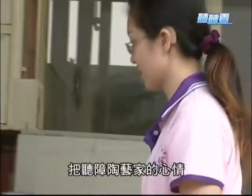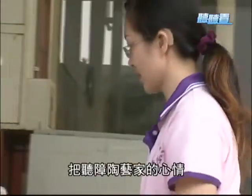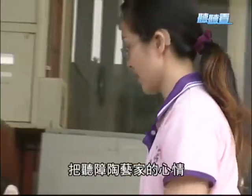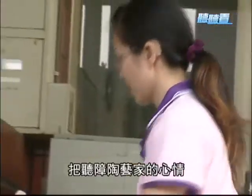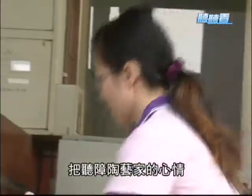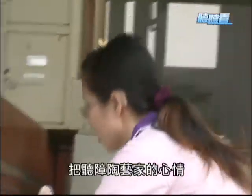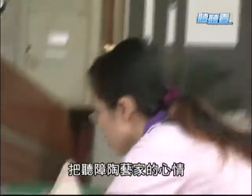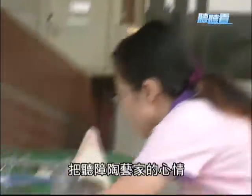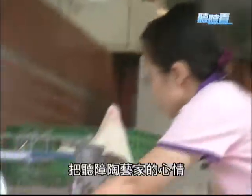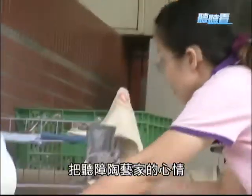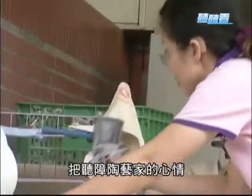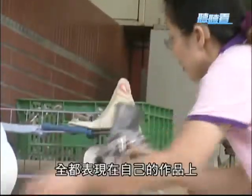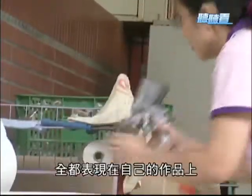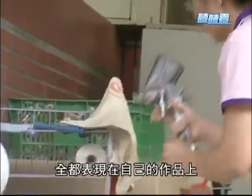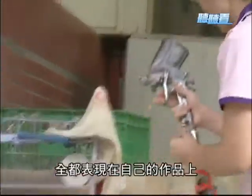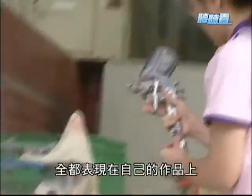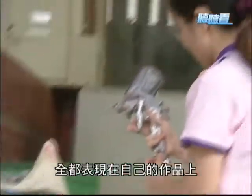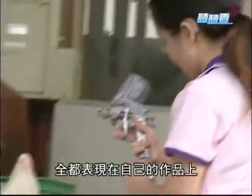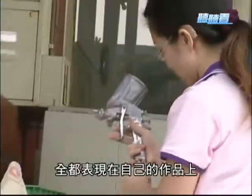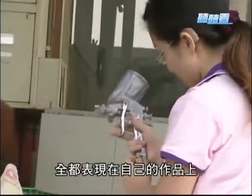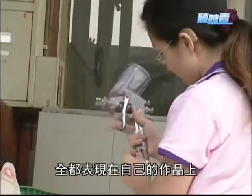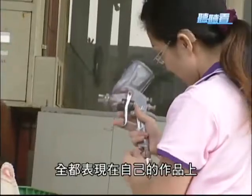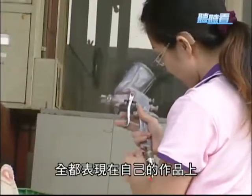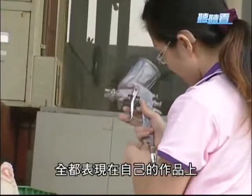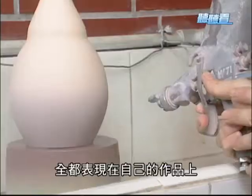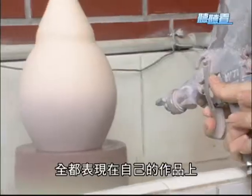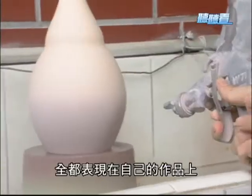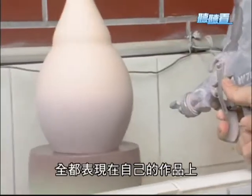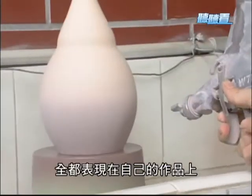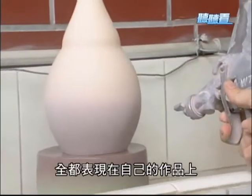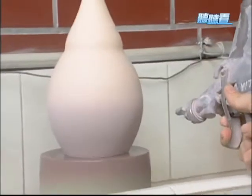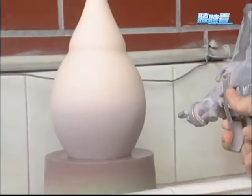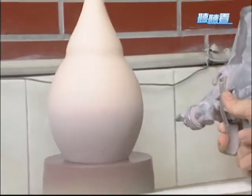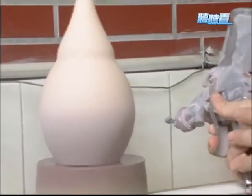陶艺家的心情全都表现在自己的作品上。